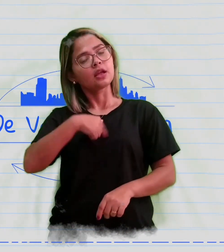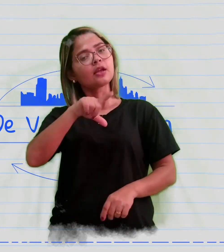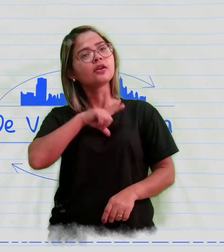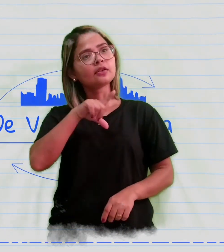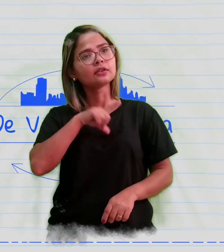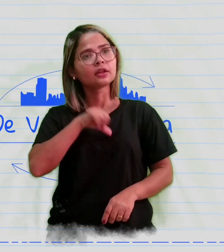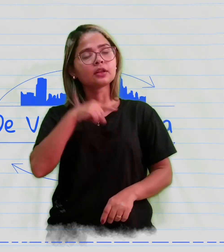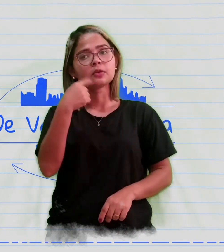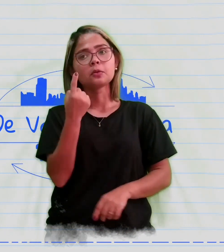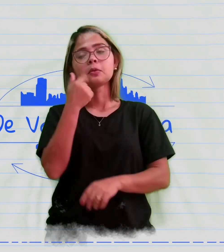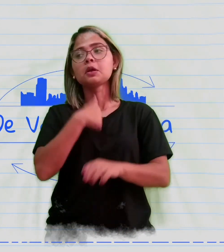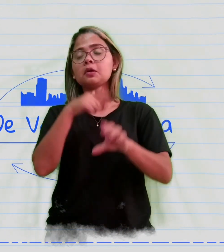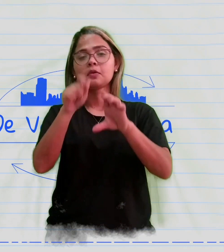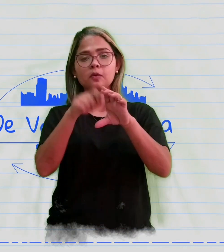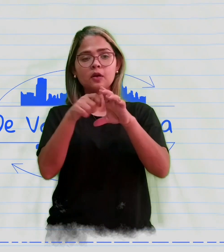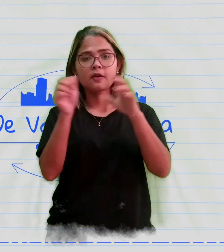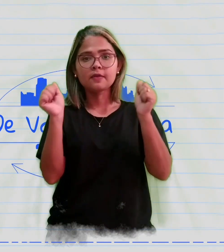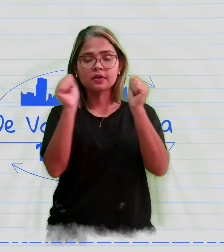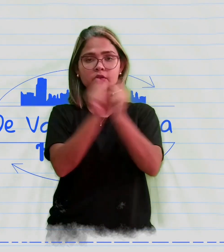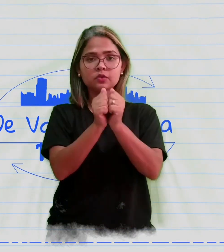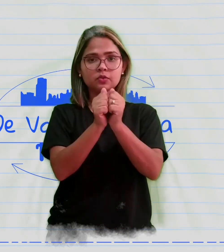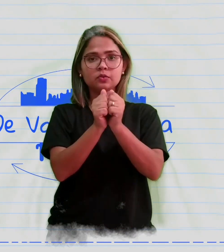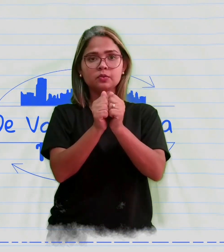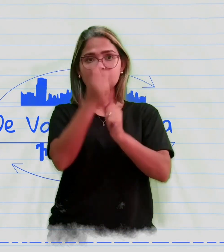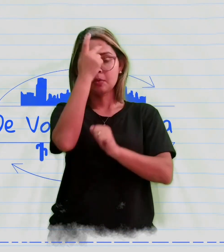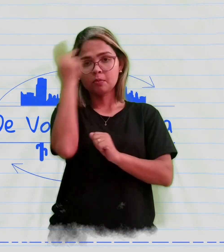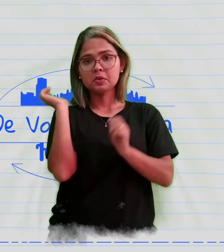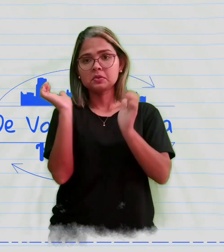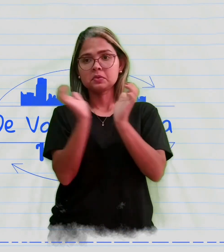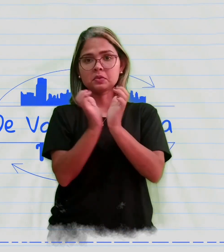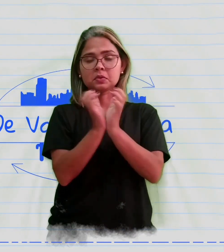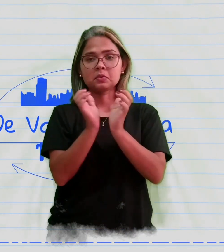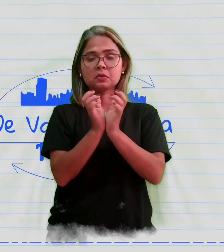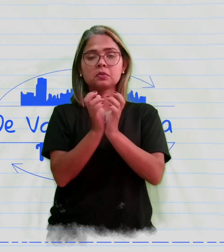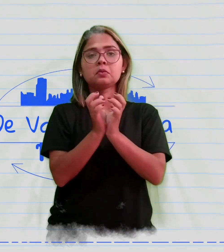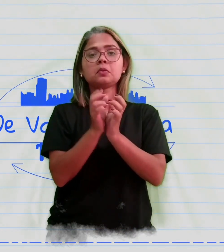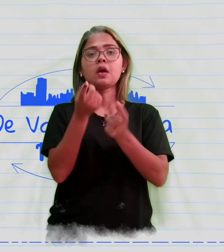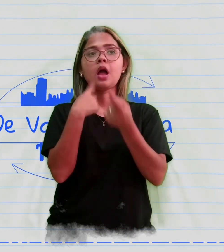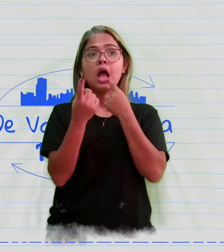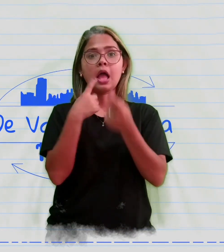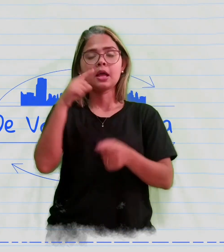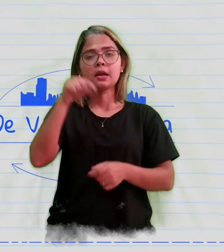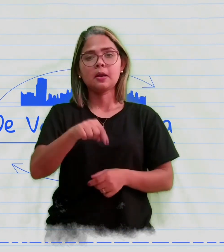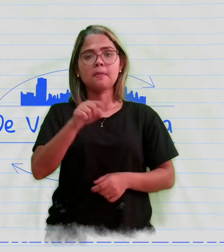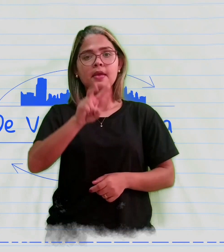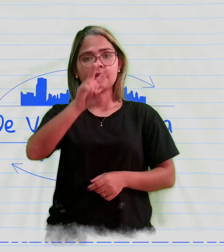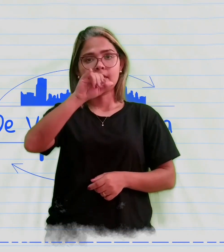por acaso, eu gravei juntamente com o pessoal do coletivo Reclame Aqui, né? No caso, Virgínia